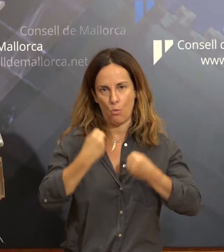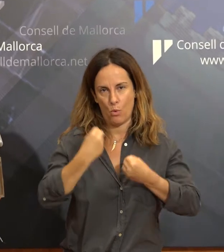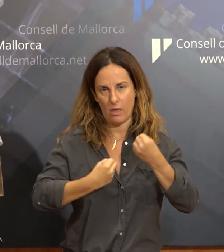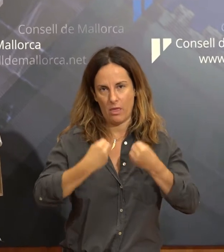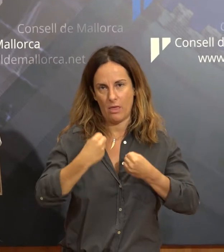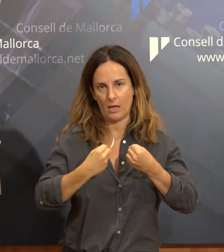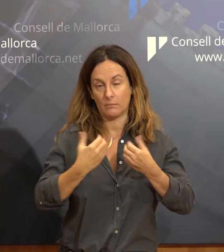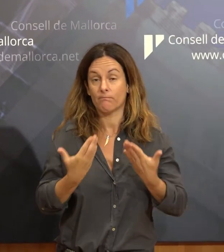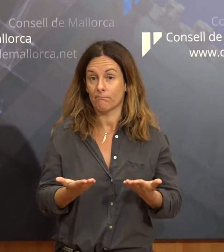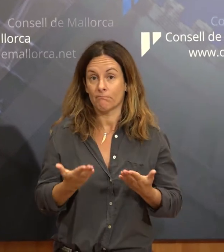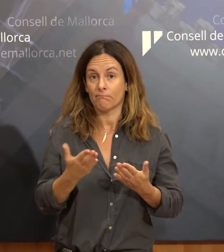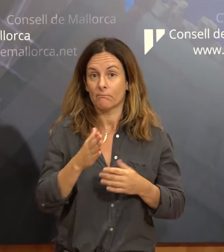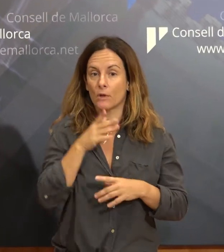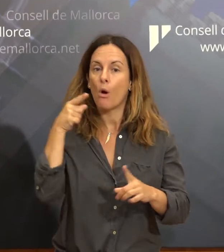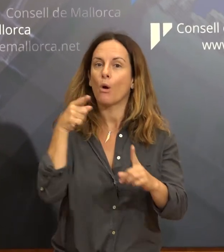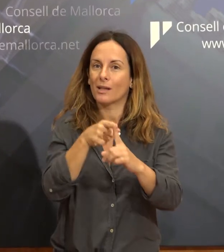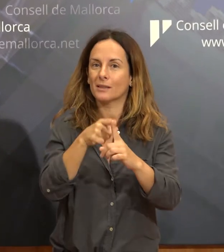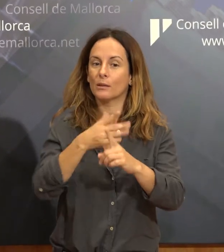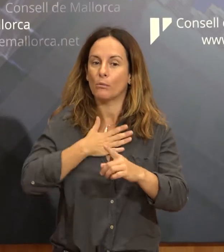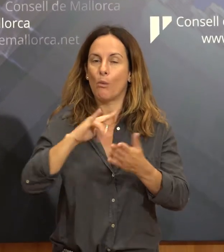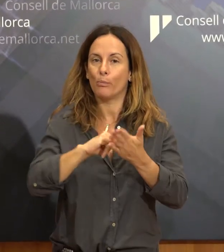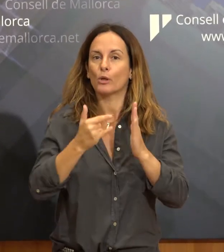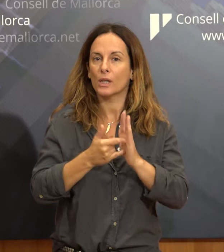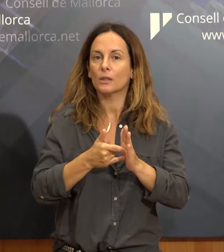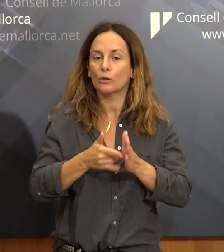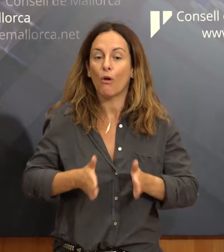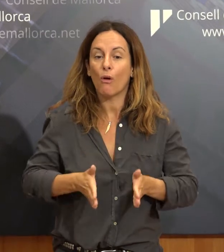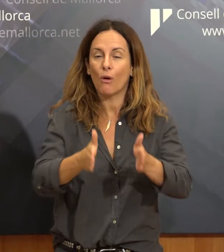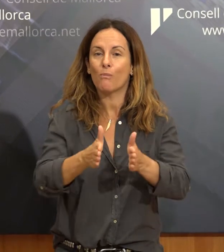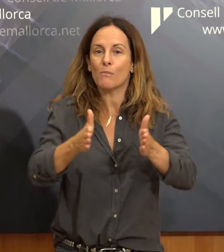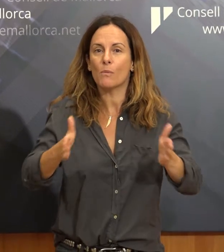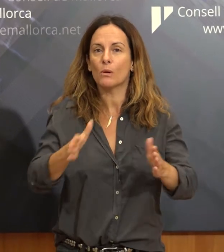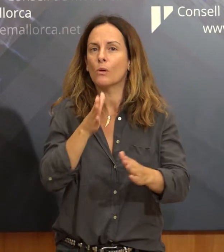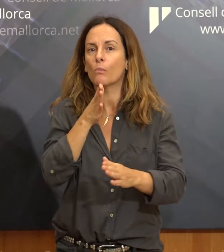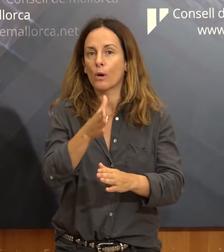de la carretera del desdoblament de la carretera Camp-Port-Llucmajor, la seguretat.